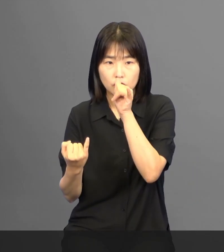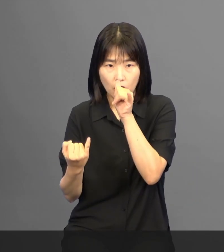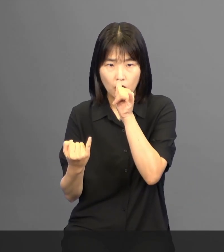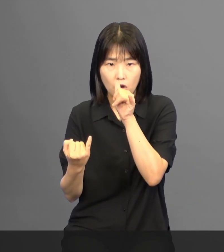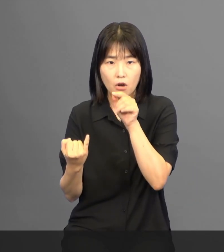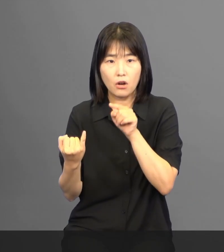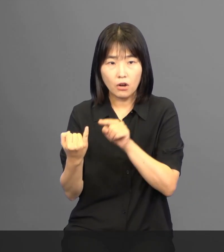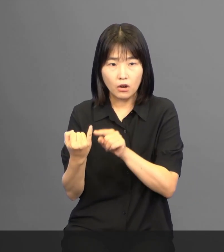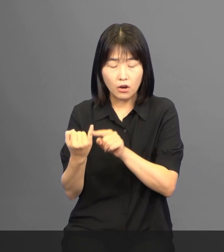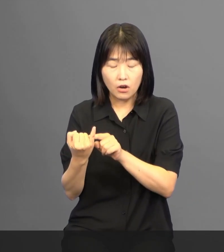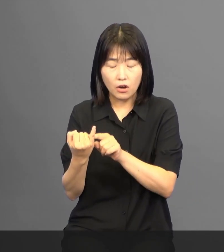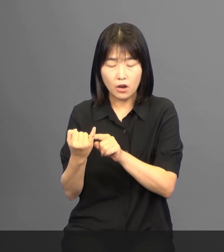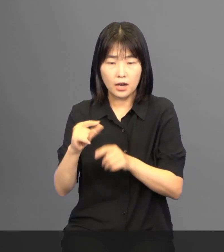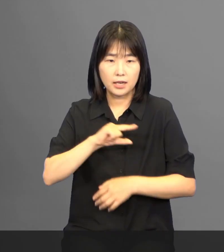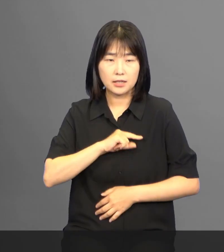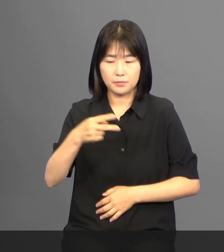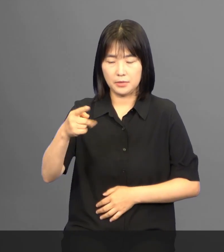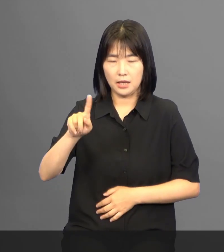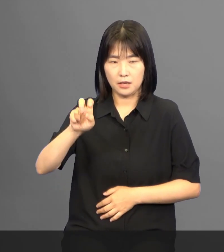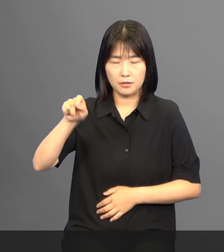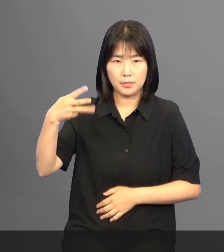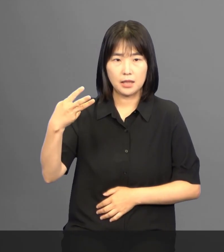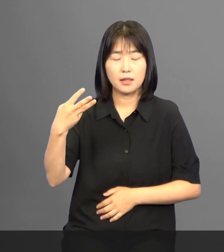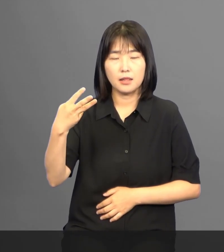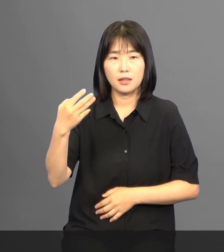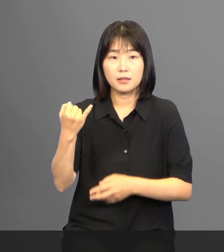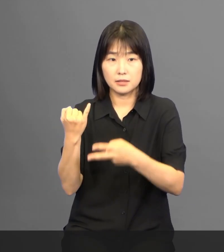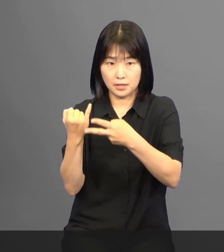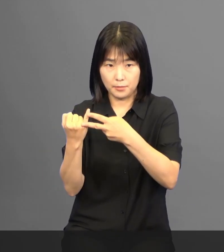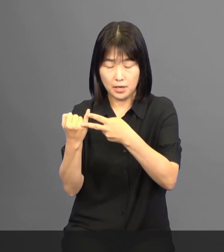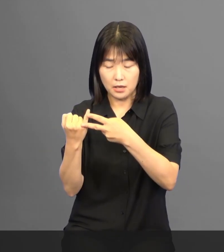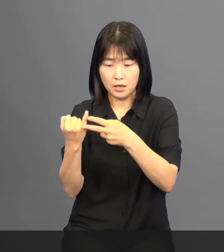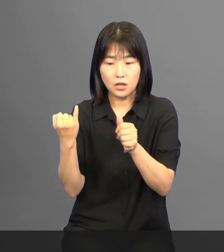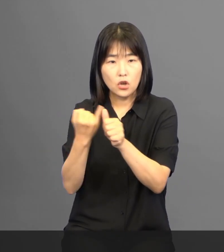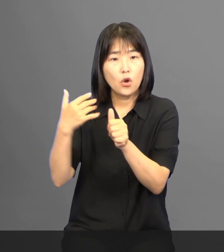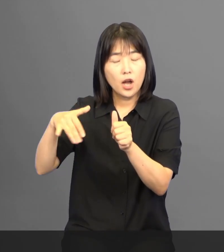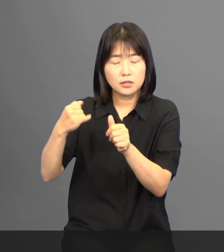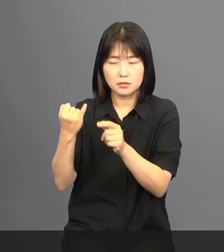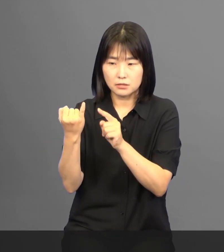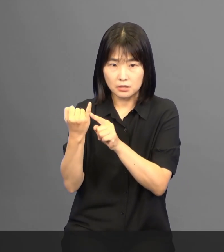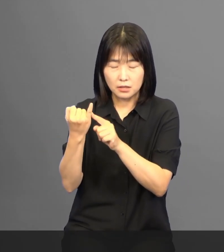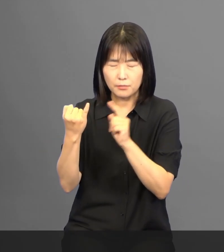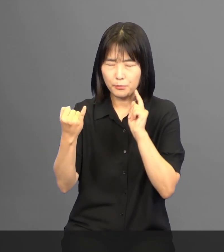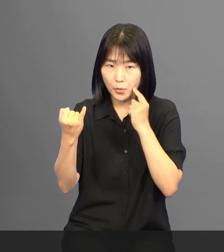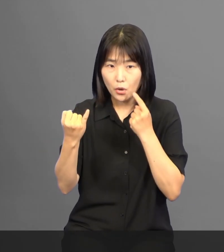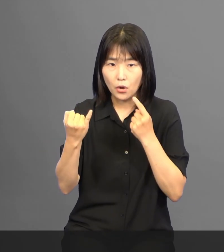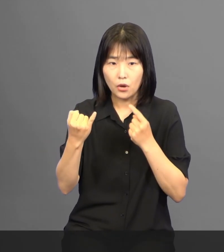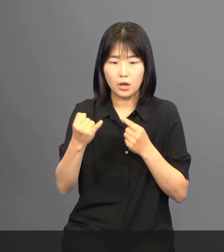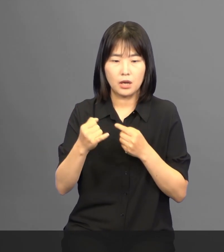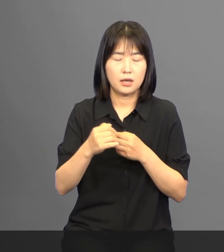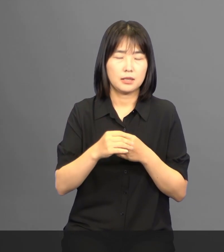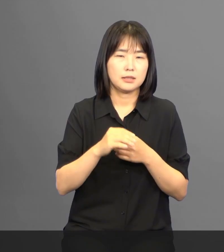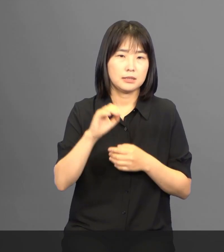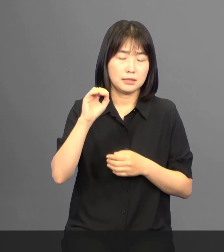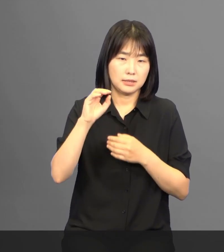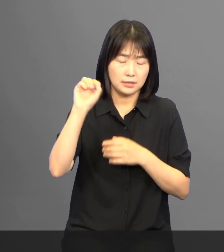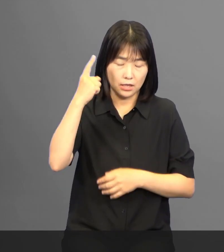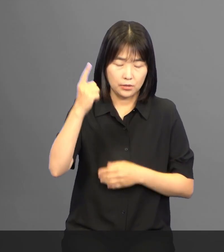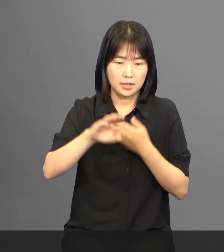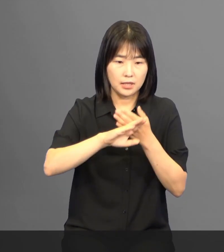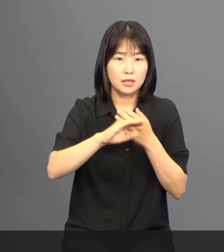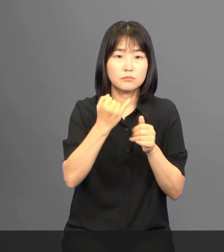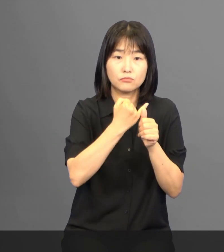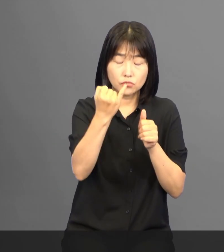아름다운 누이가 있는데 이름은 다말이었다. 그런데 다윗의 다른 아들 암논이 그를